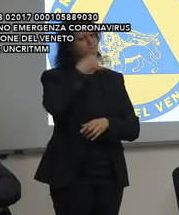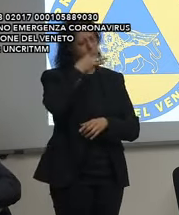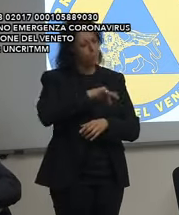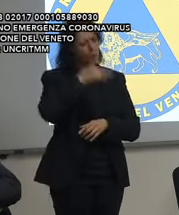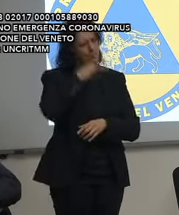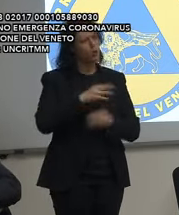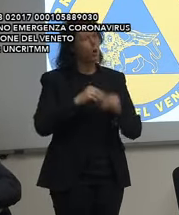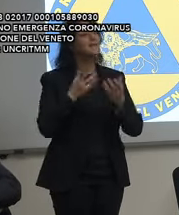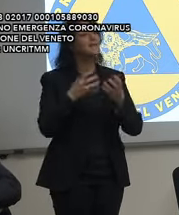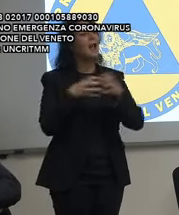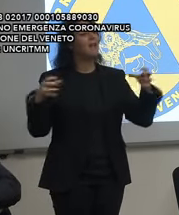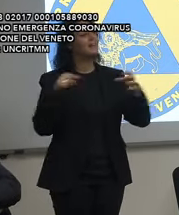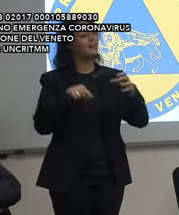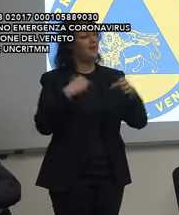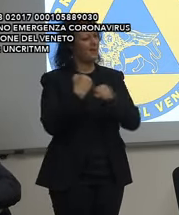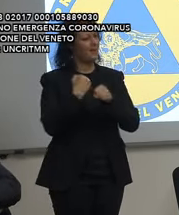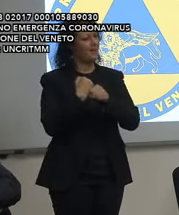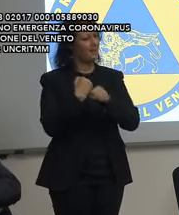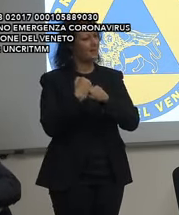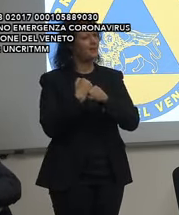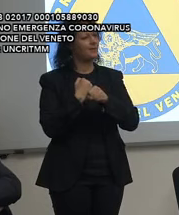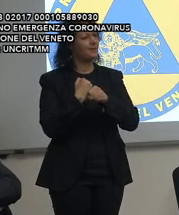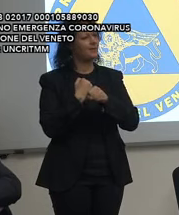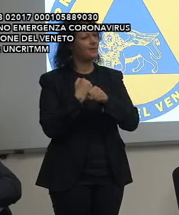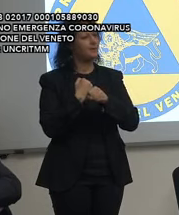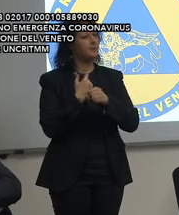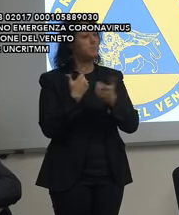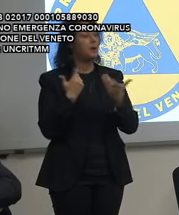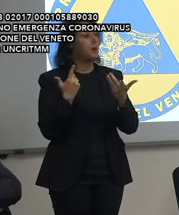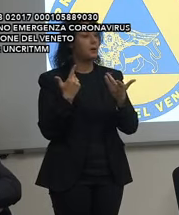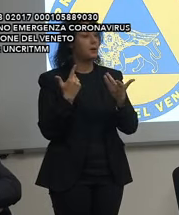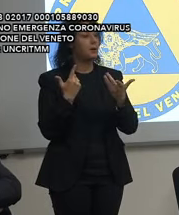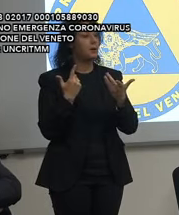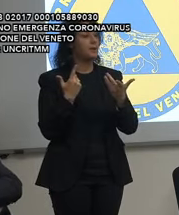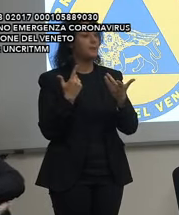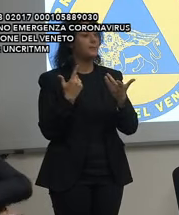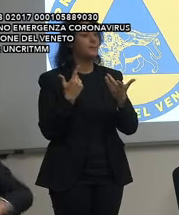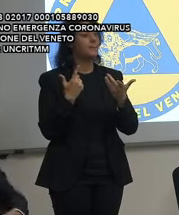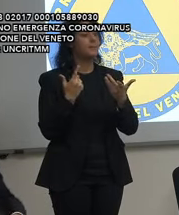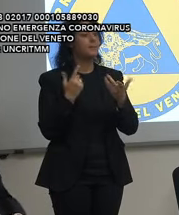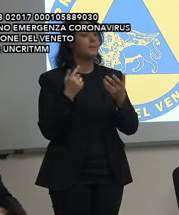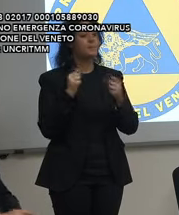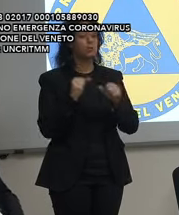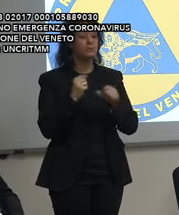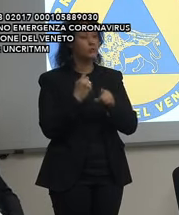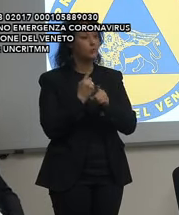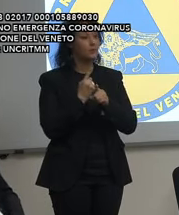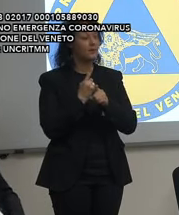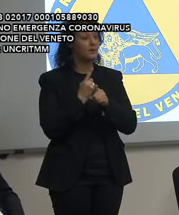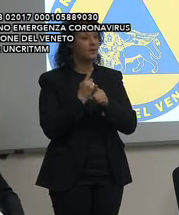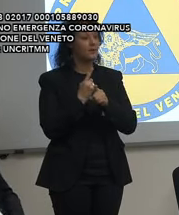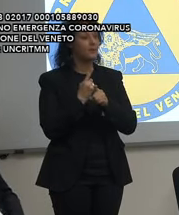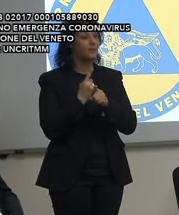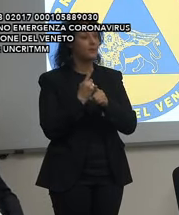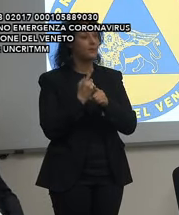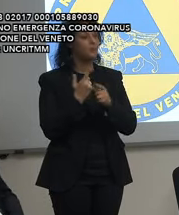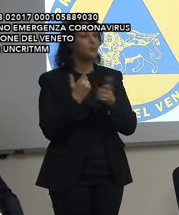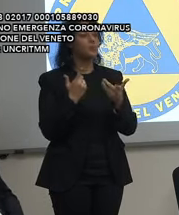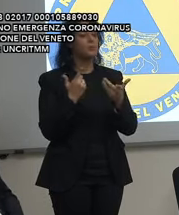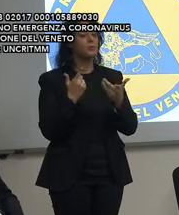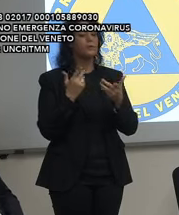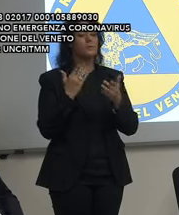quando prevediamo il cantiere. Però non c'era da cambiare, c'era da fare tutto un